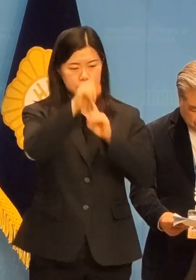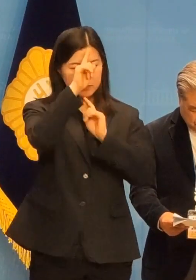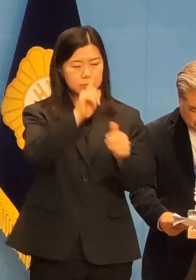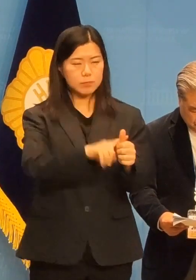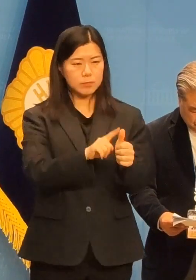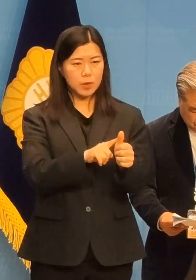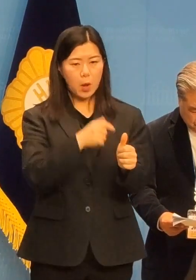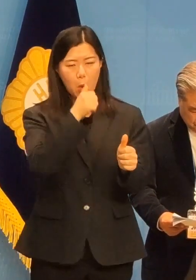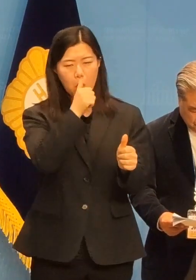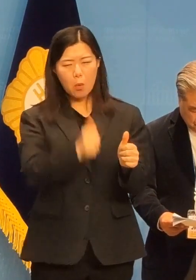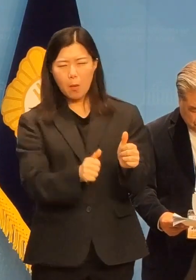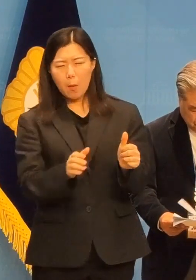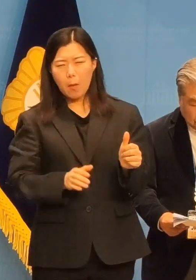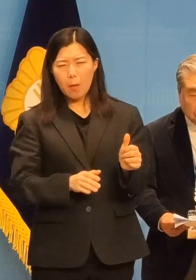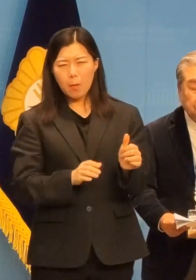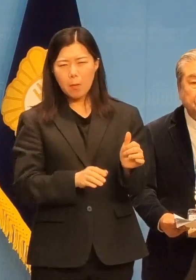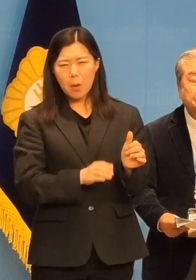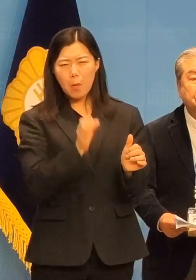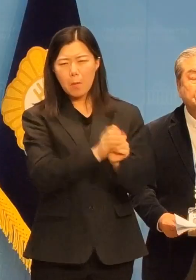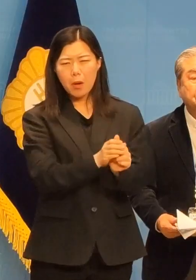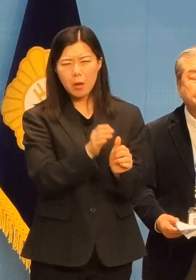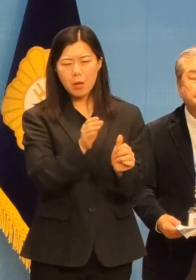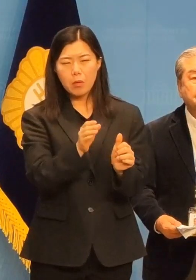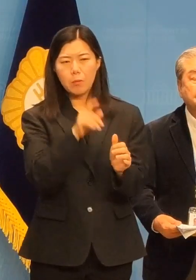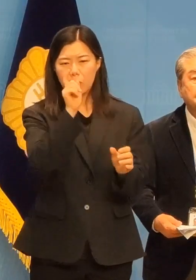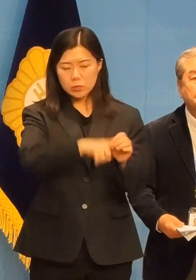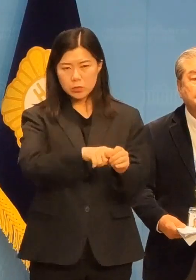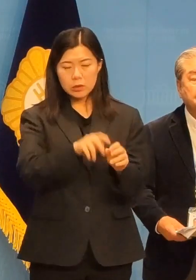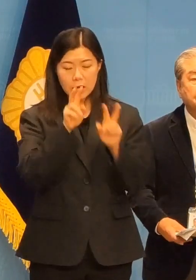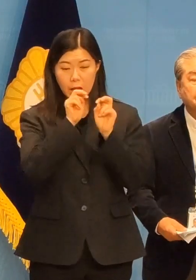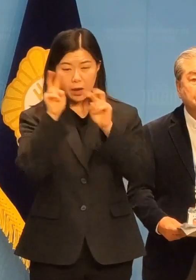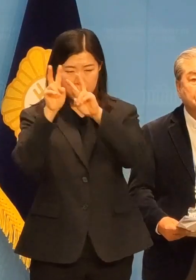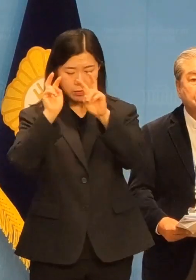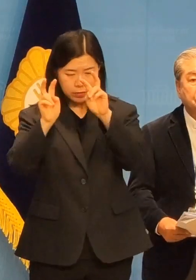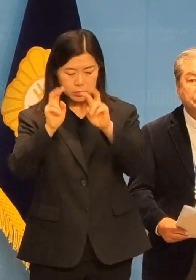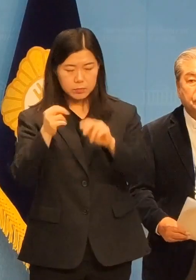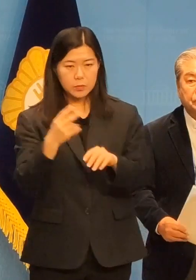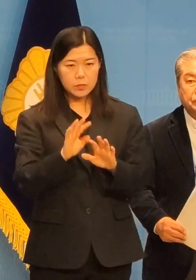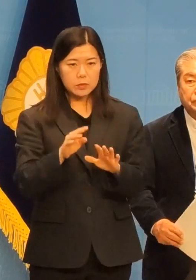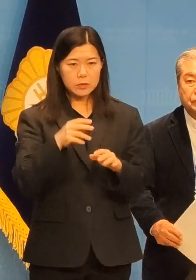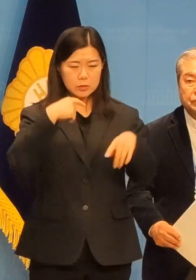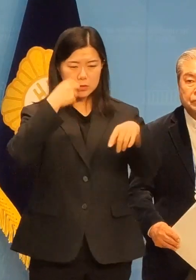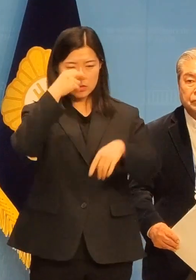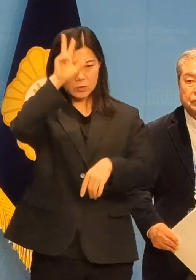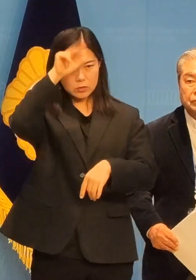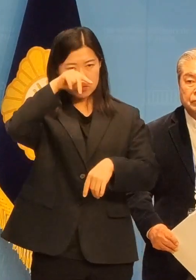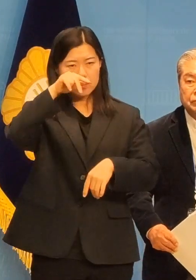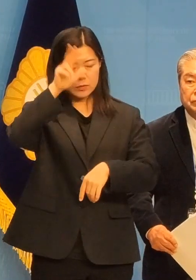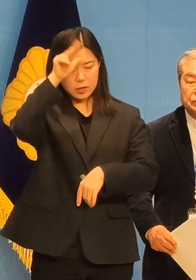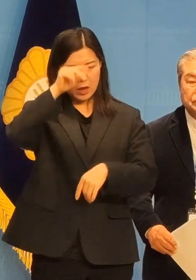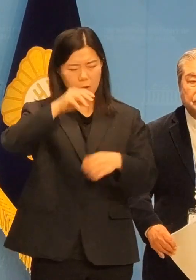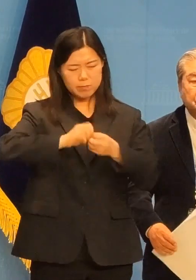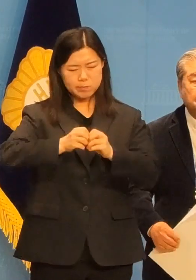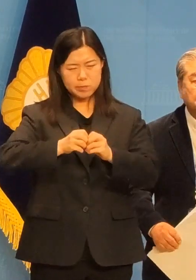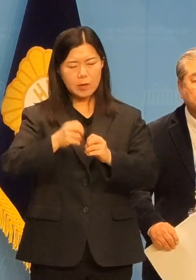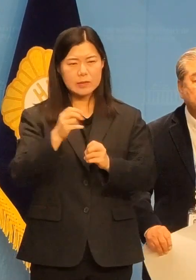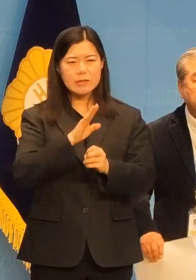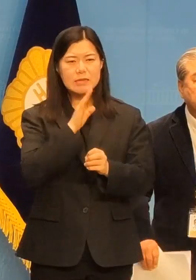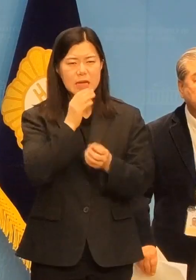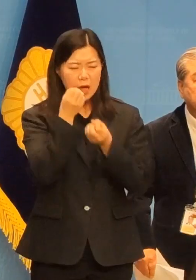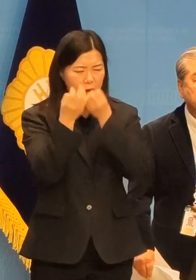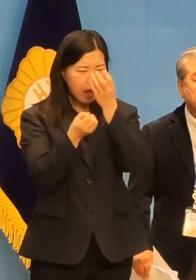죄를 덮어 씌우기 위해서 쌍방울 측과 그리고 정치검찰의 공작 그리고 진술